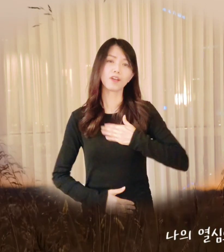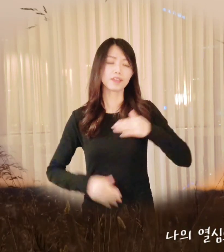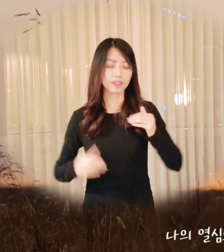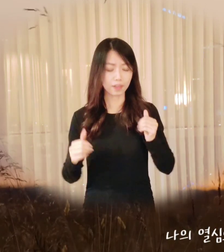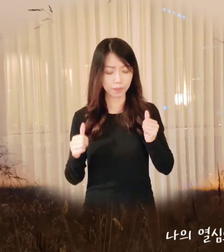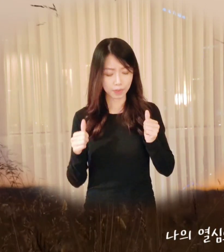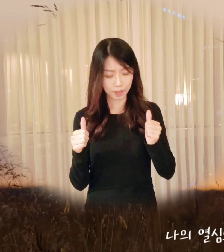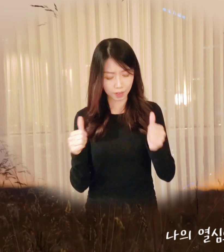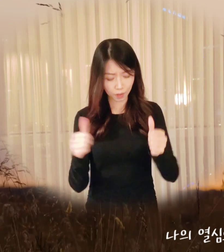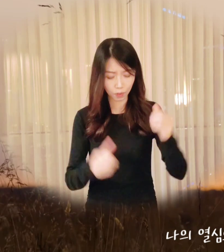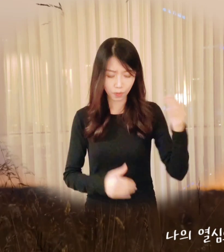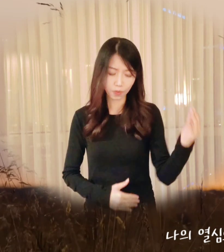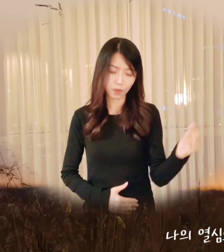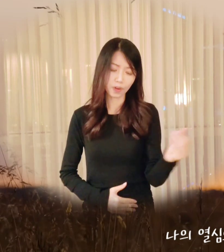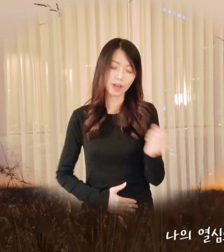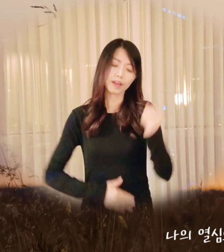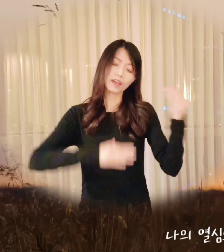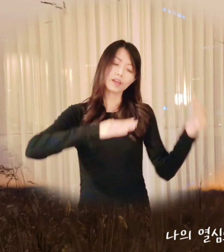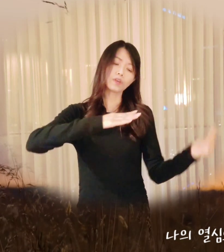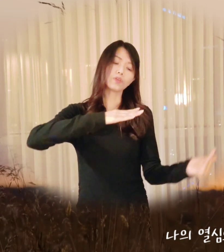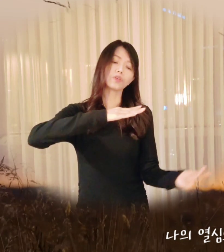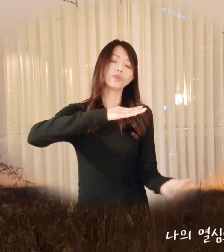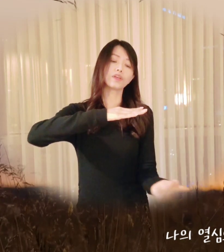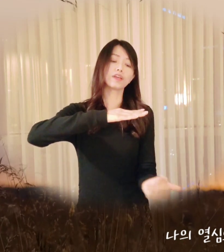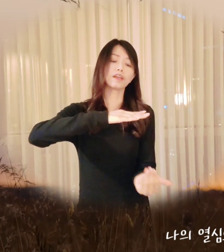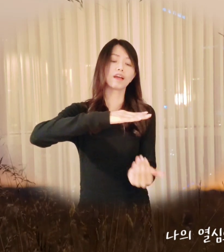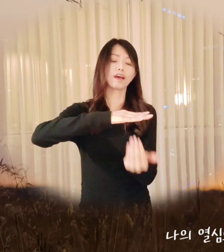나의 열심으로